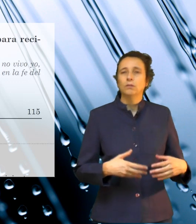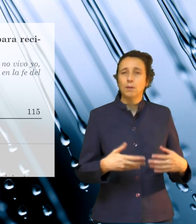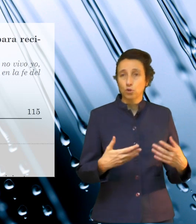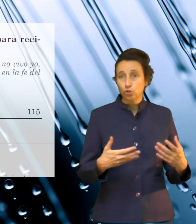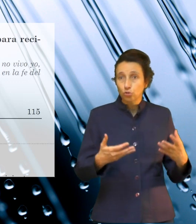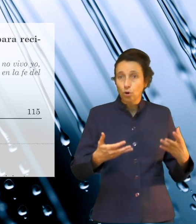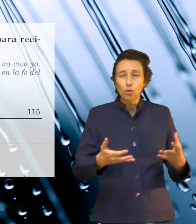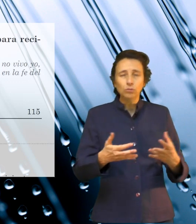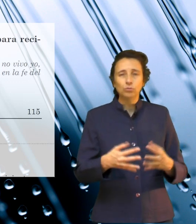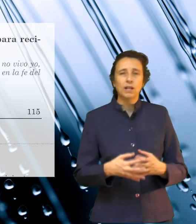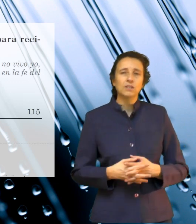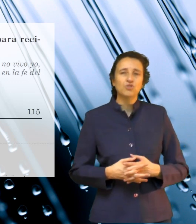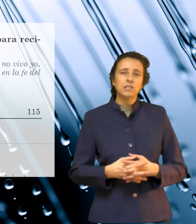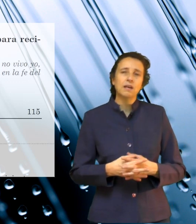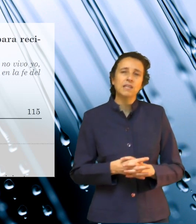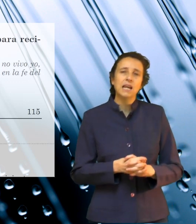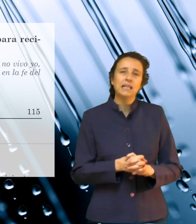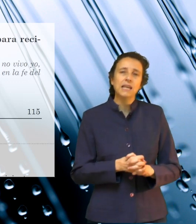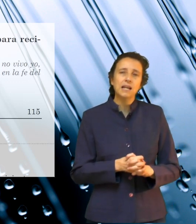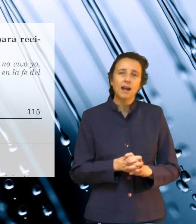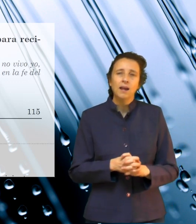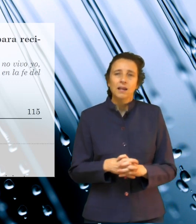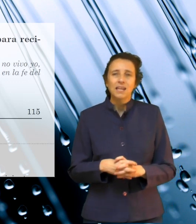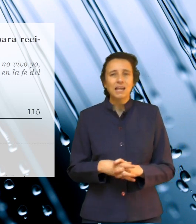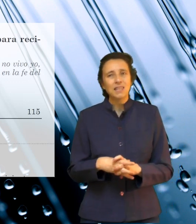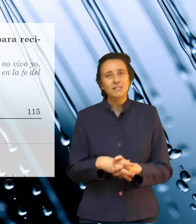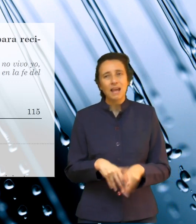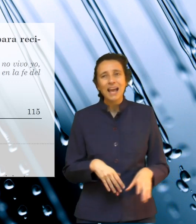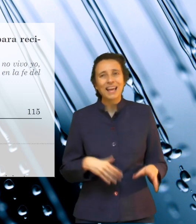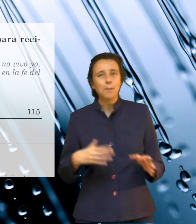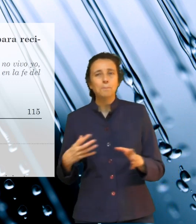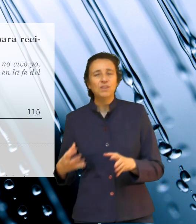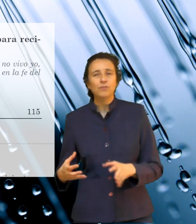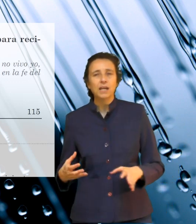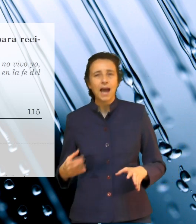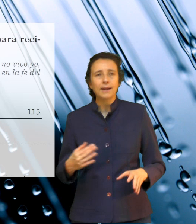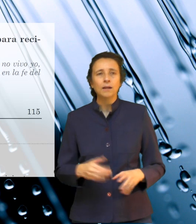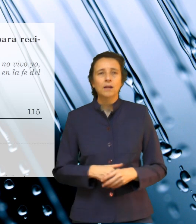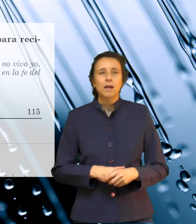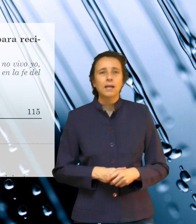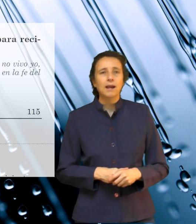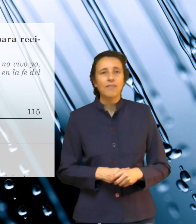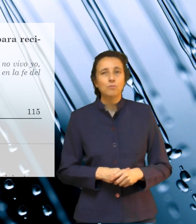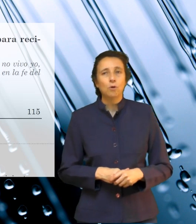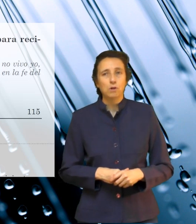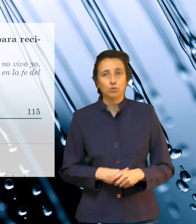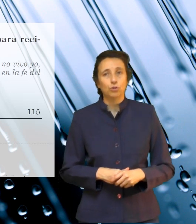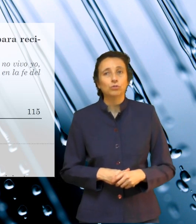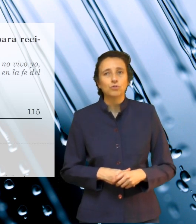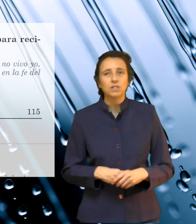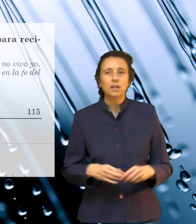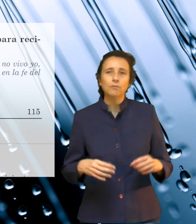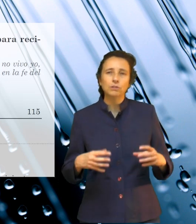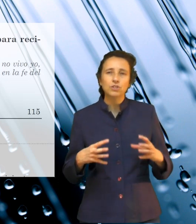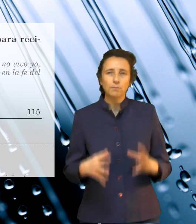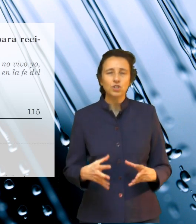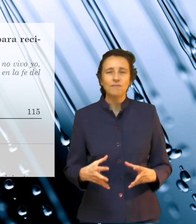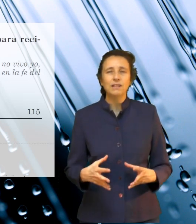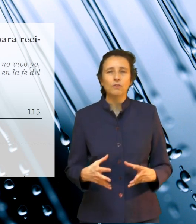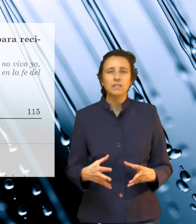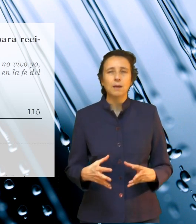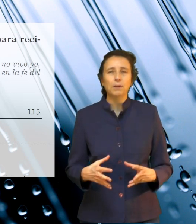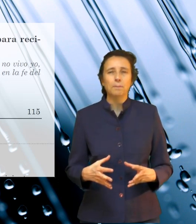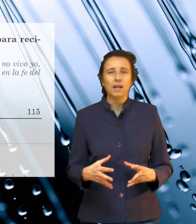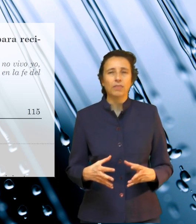Jesús demostró durante su estadía en la tierra y que desea ejemplificar en cada uno de nosotros. Así que cuando